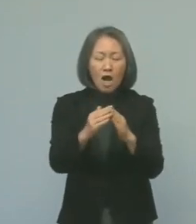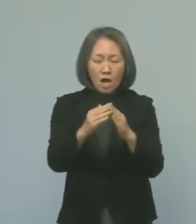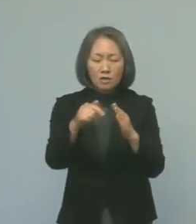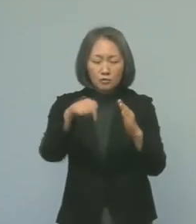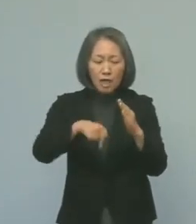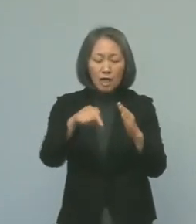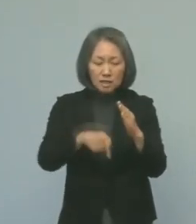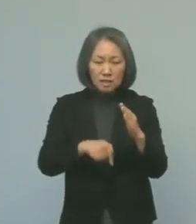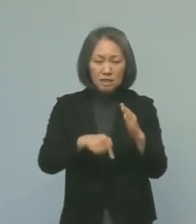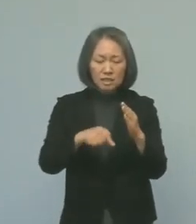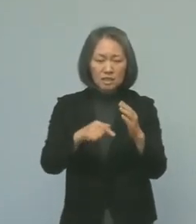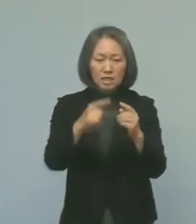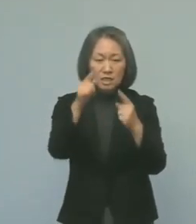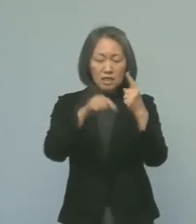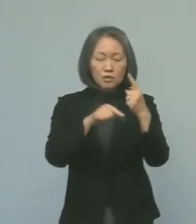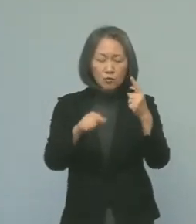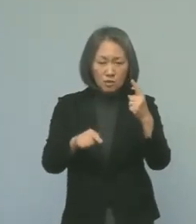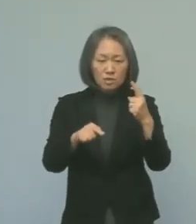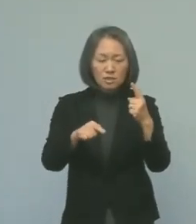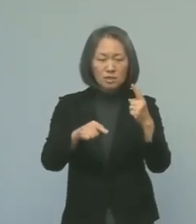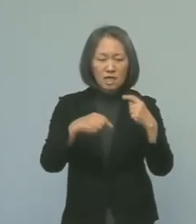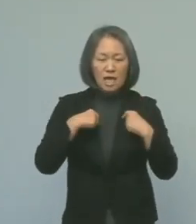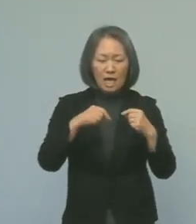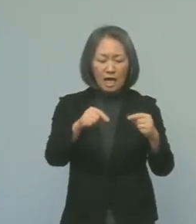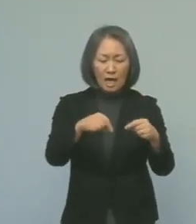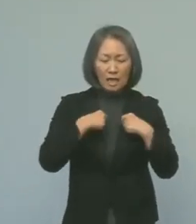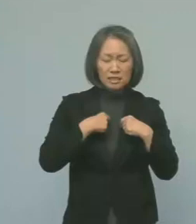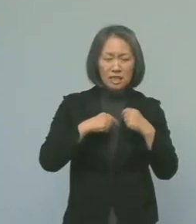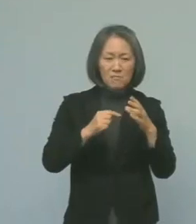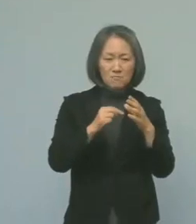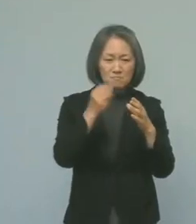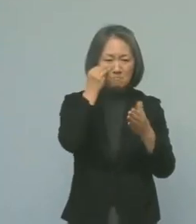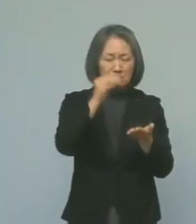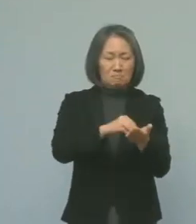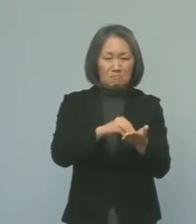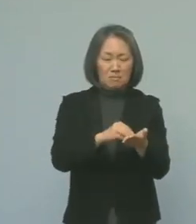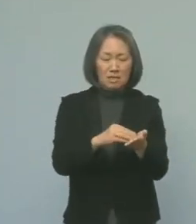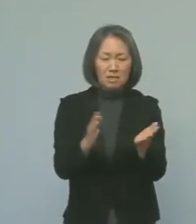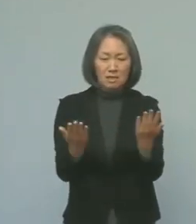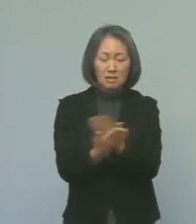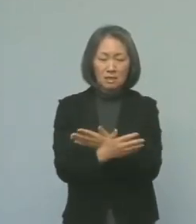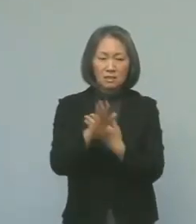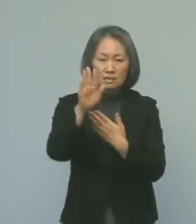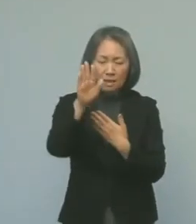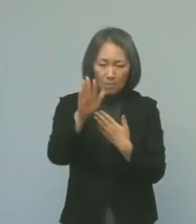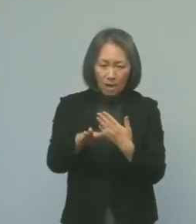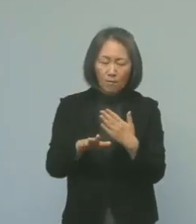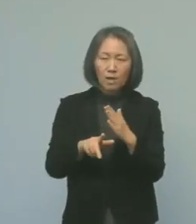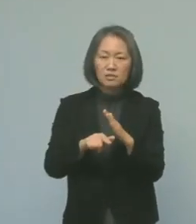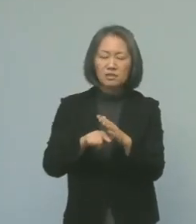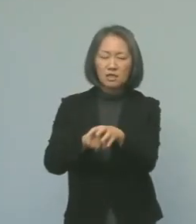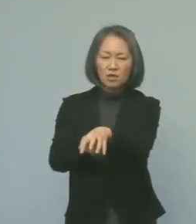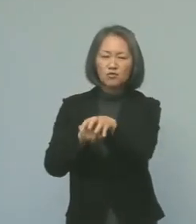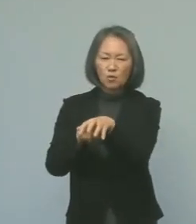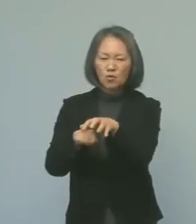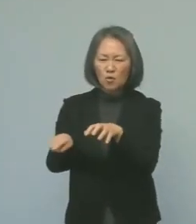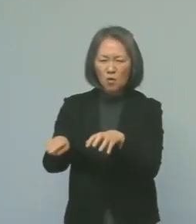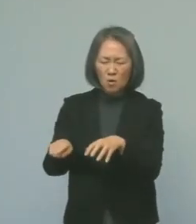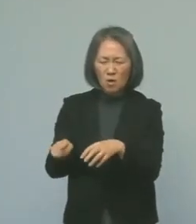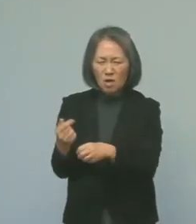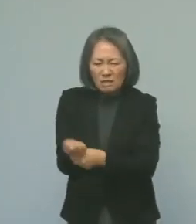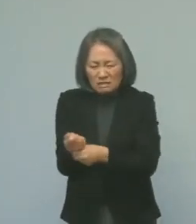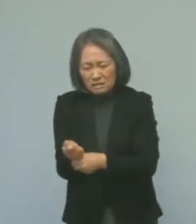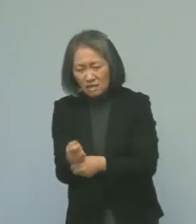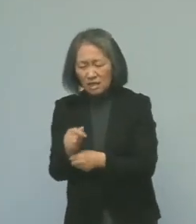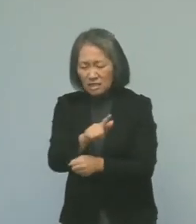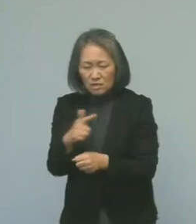まうと、もうその家族でやっている農業ですね、それがもう全く立ち行かなくなってしまうっていうのがちょっと想像できるのかなと